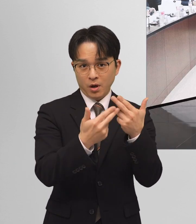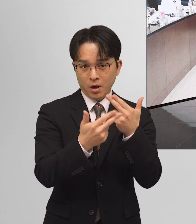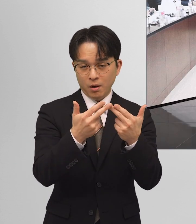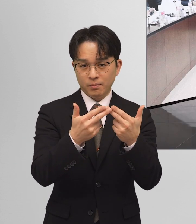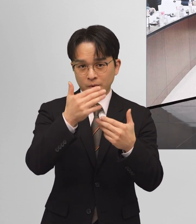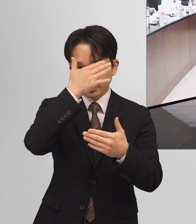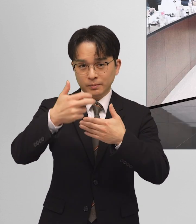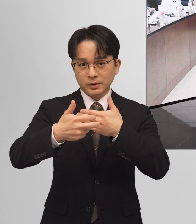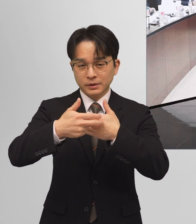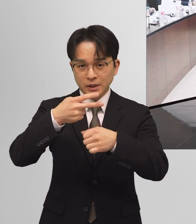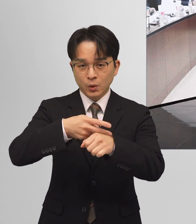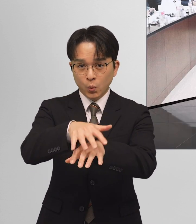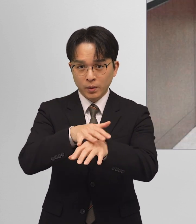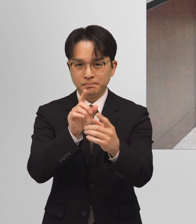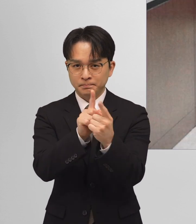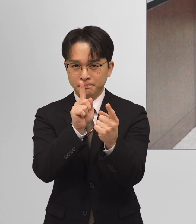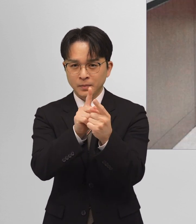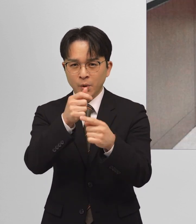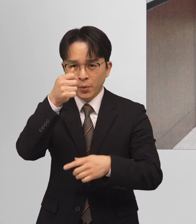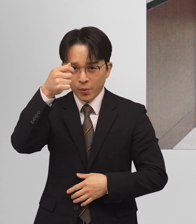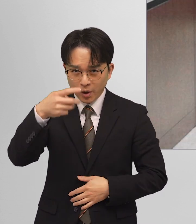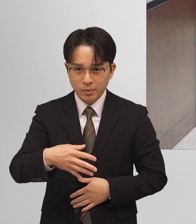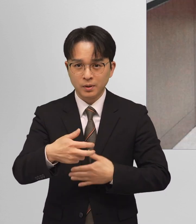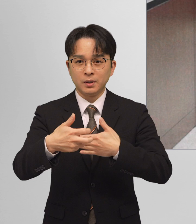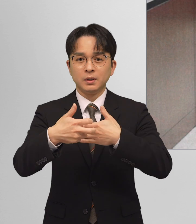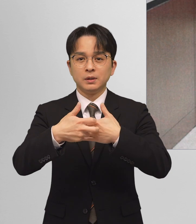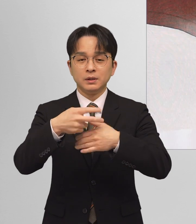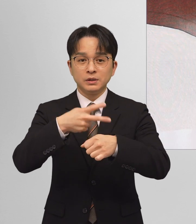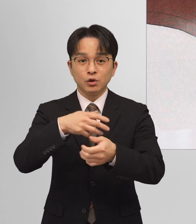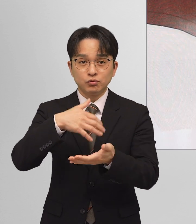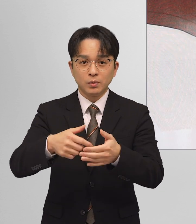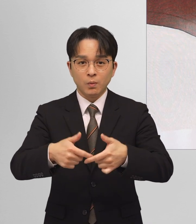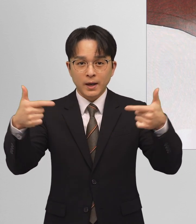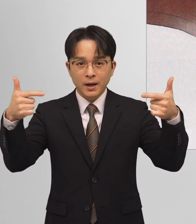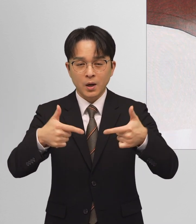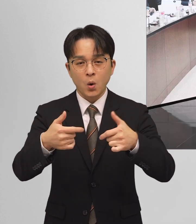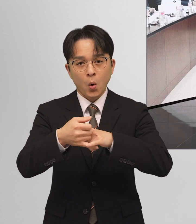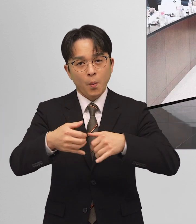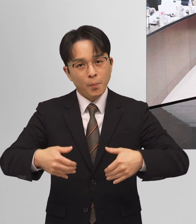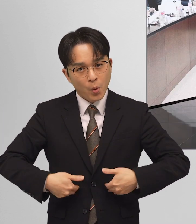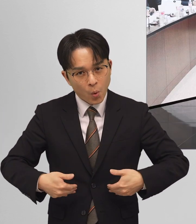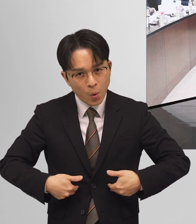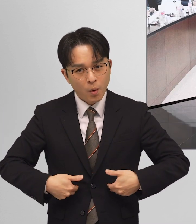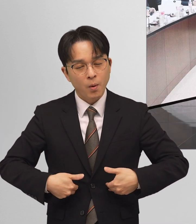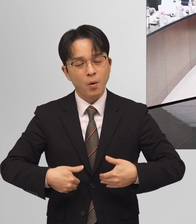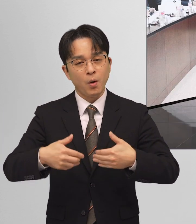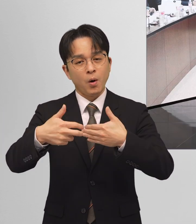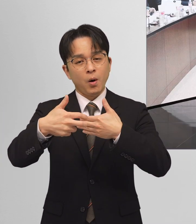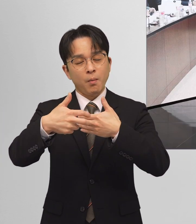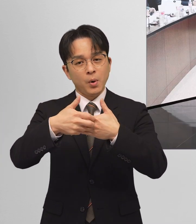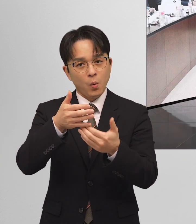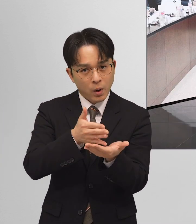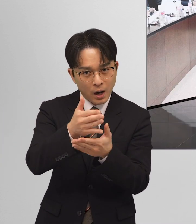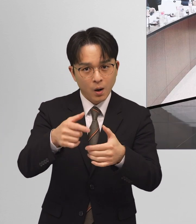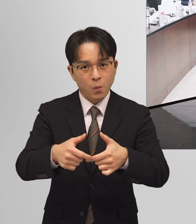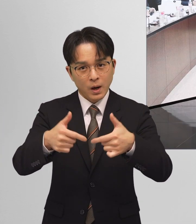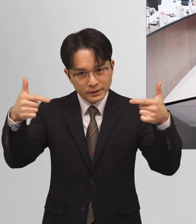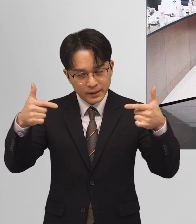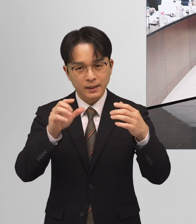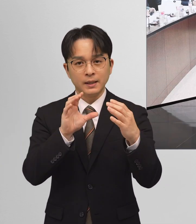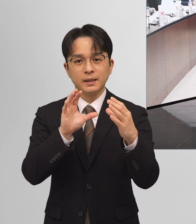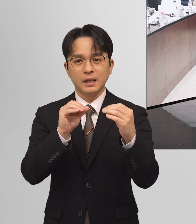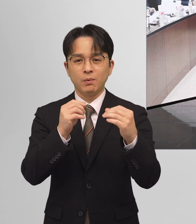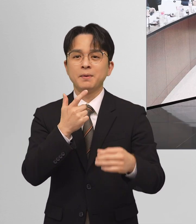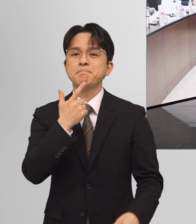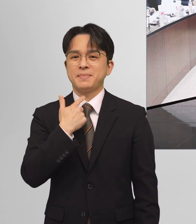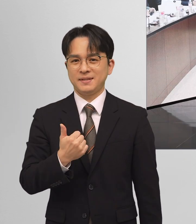전공의 단체들과도 만나면서 의대 정원 증원과 관련된 이야기들을 했고 또 필수 의료 강화를 위한 방안에 대해서도 의견을